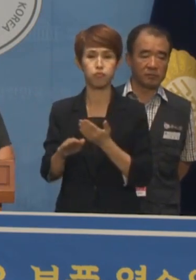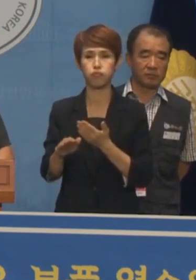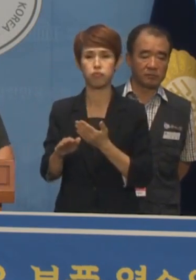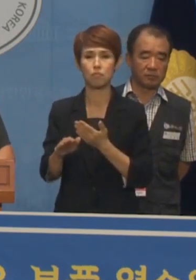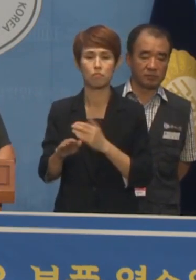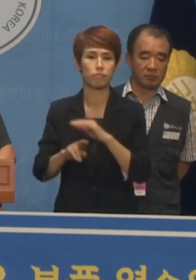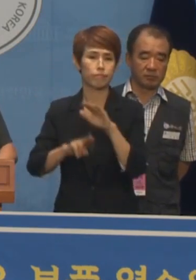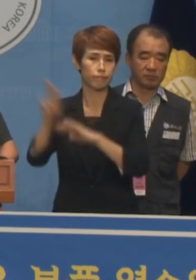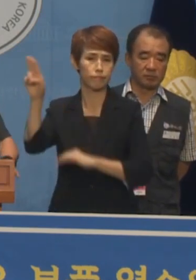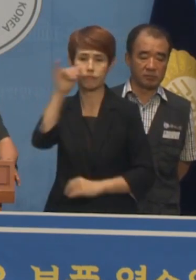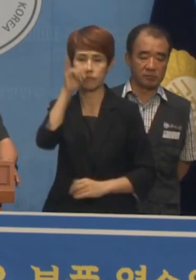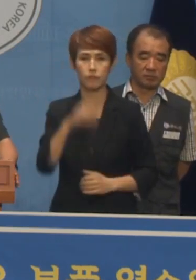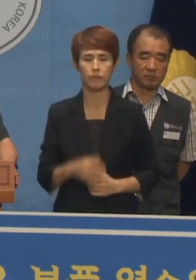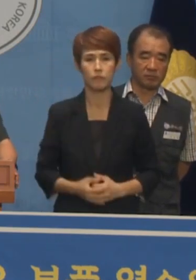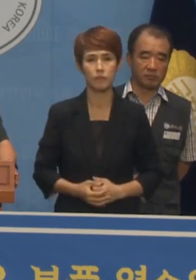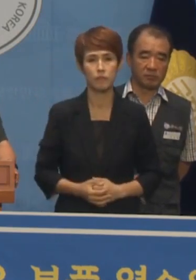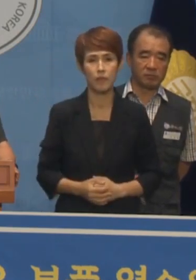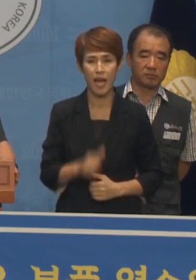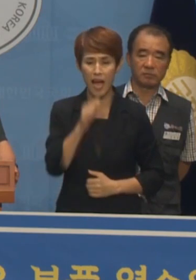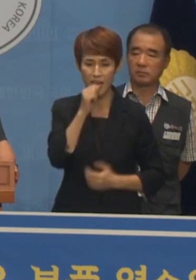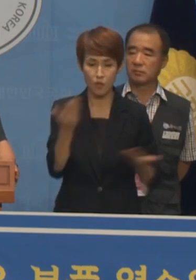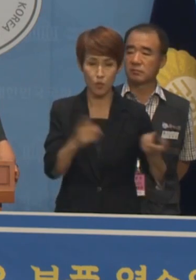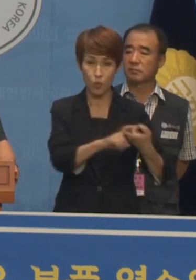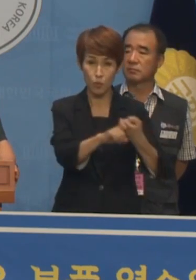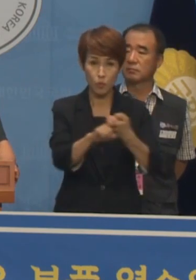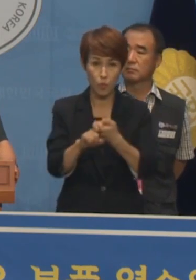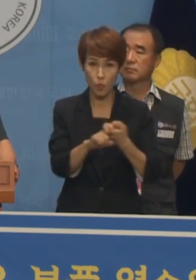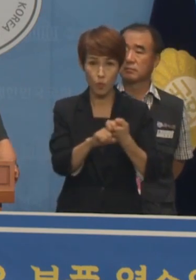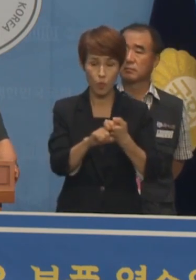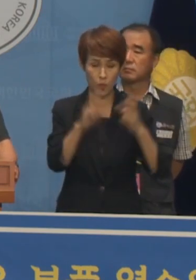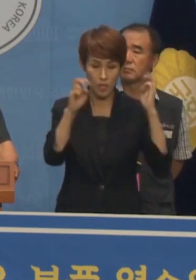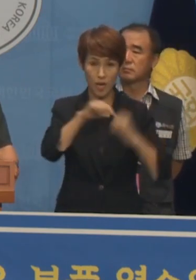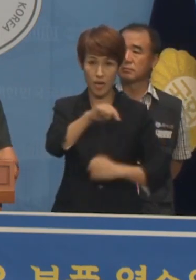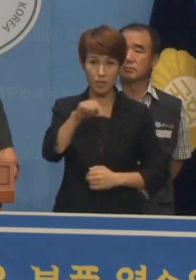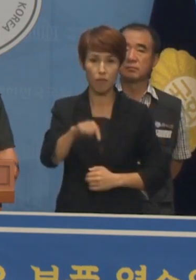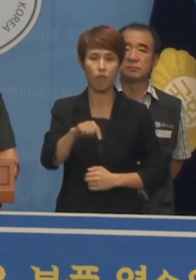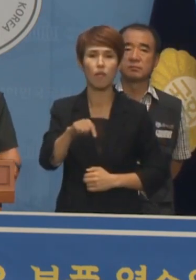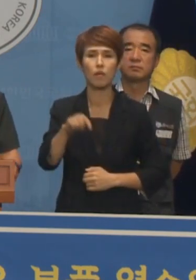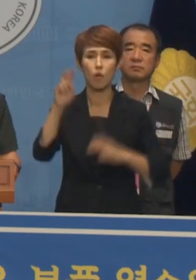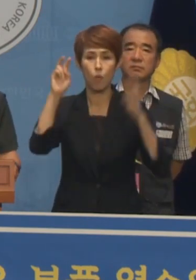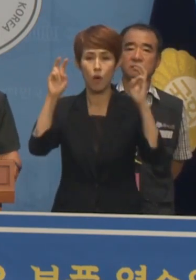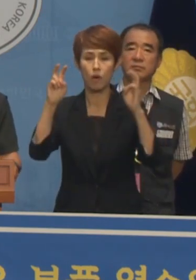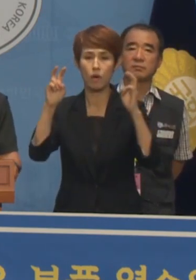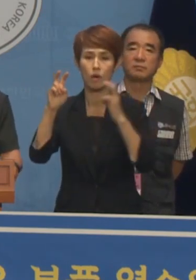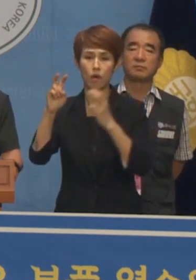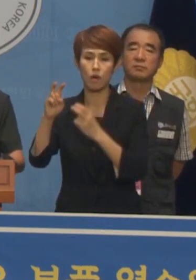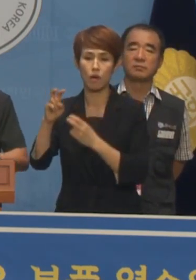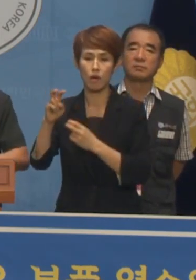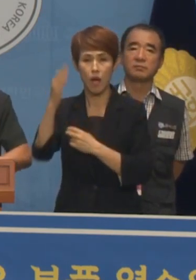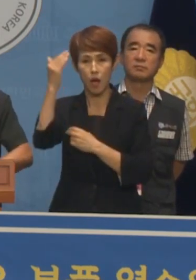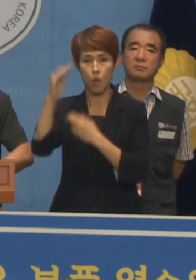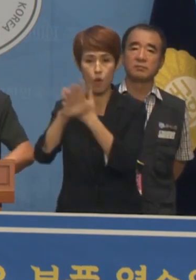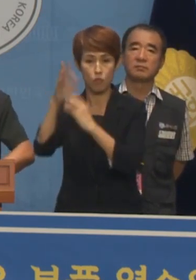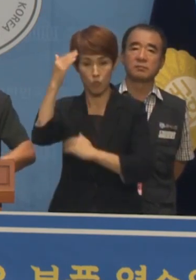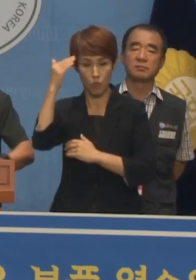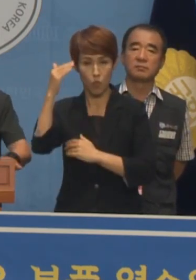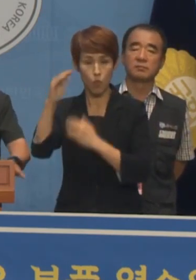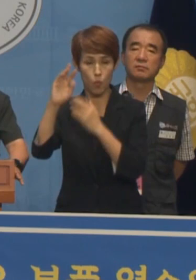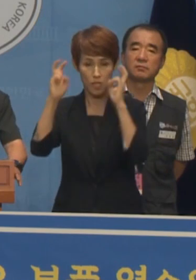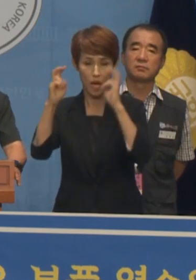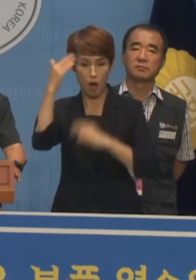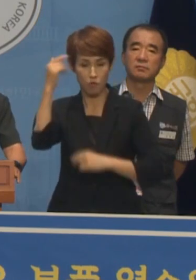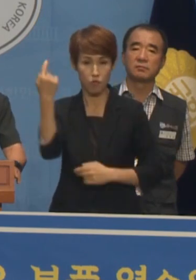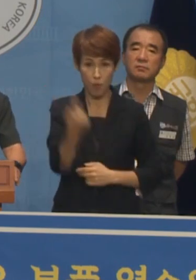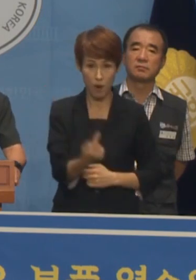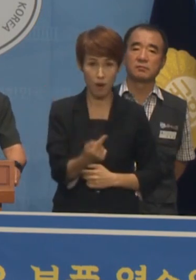있다는 것입니다. 그래서 금속노조를 사업장에서 외투기업의 먹튀를 한번 보겠습니다. 영천에는